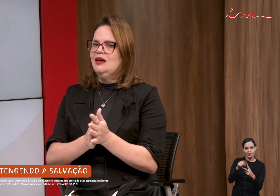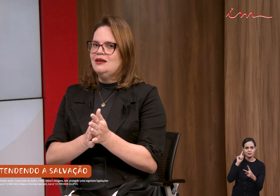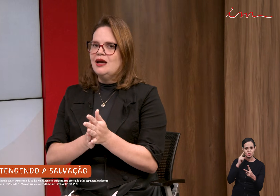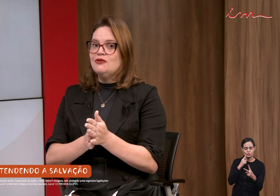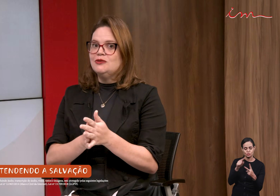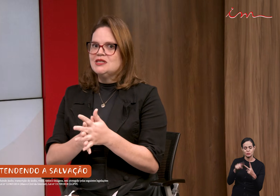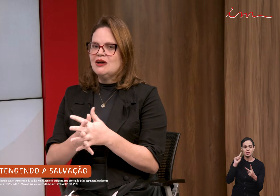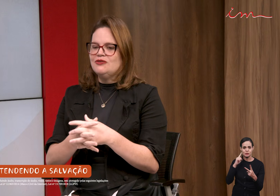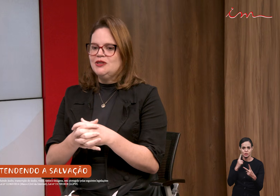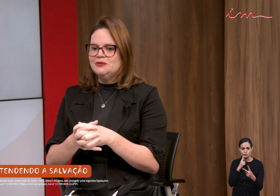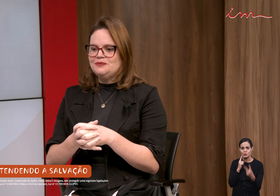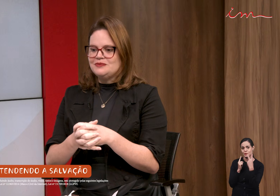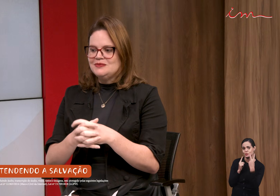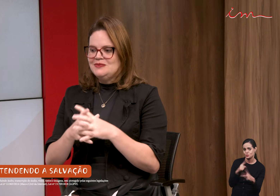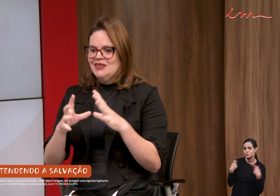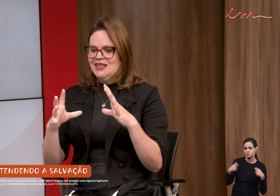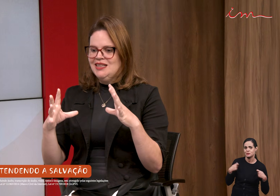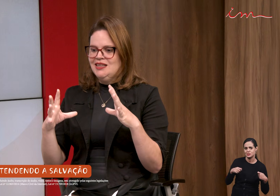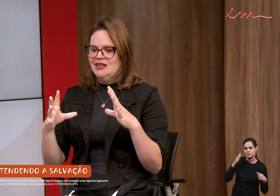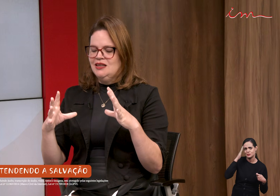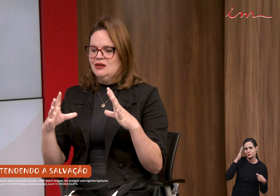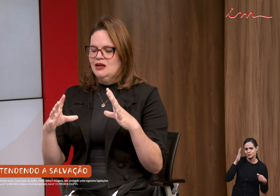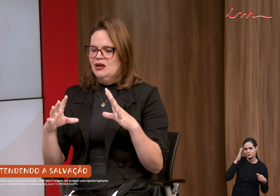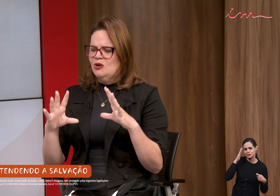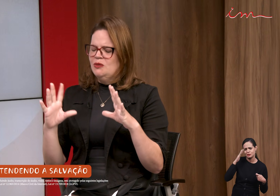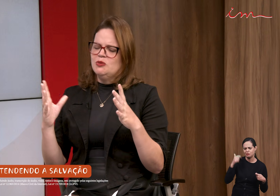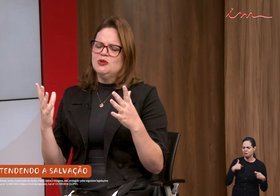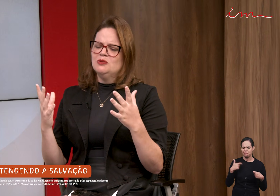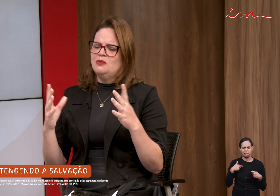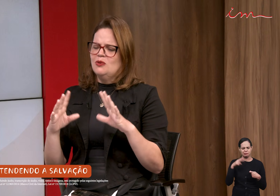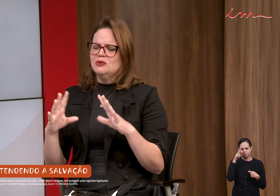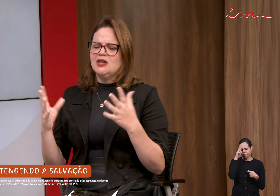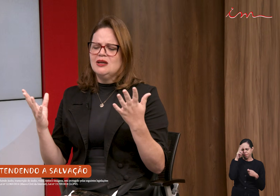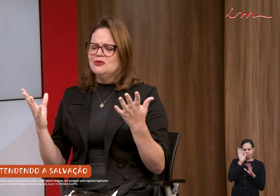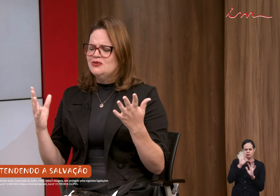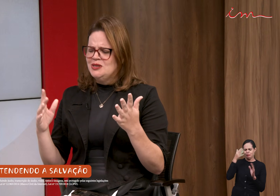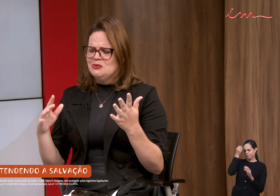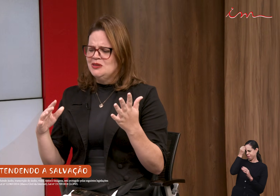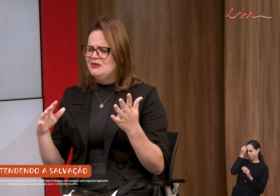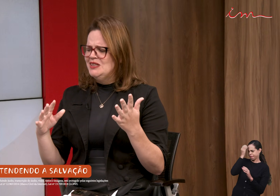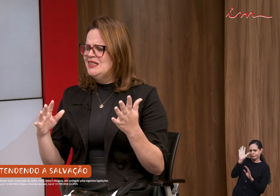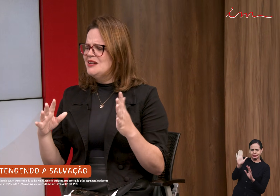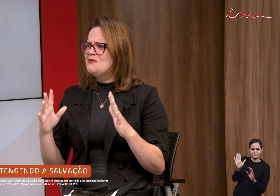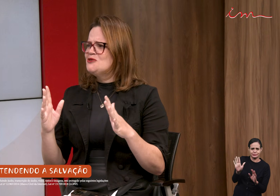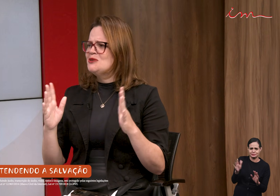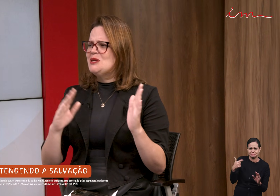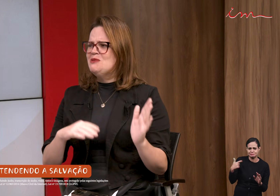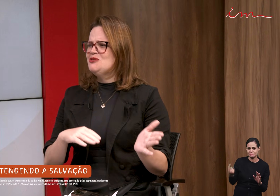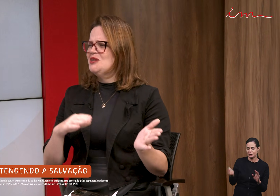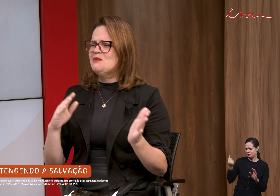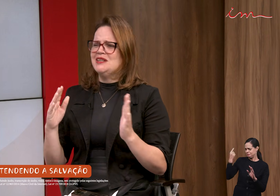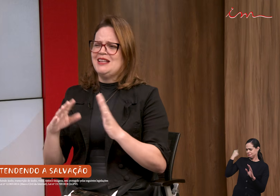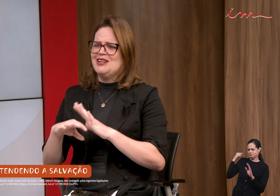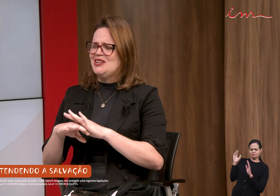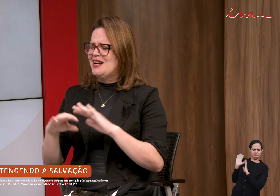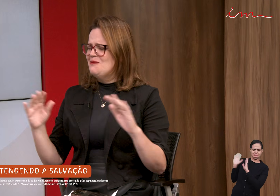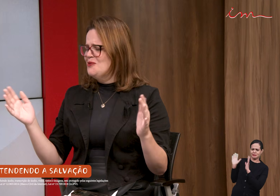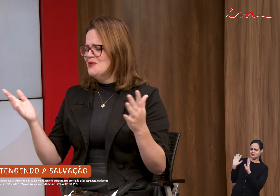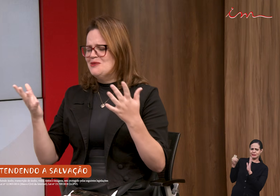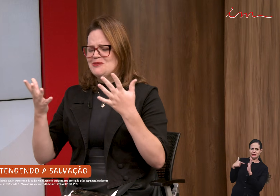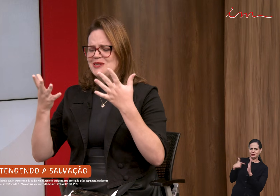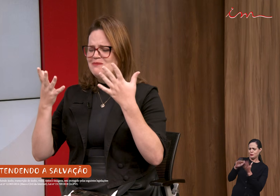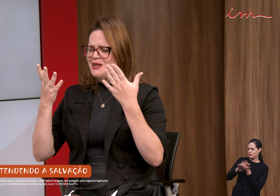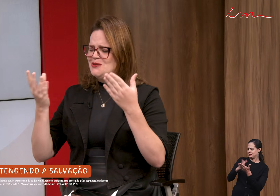sinais. E aí foi um desafio. E eu lembro muito pouco do que eu fiz, porque verdadeiramente, quando eu termino de interpretar,